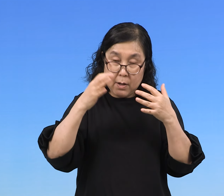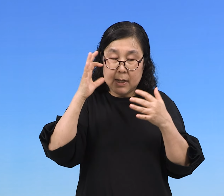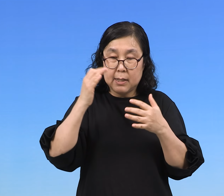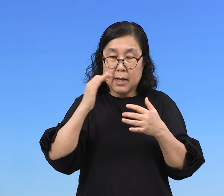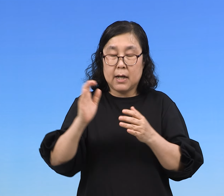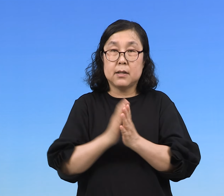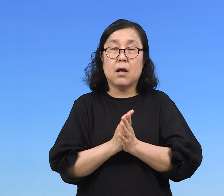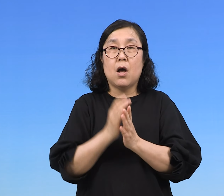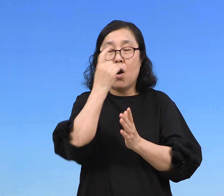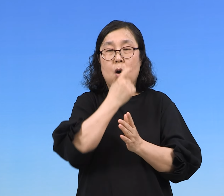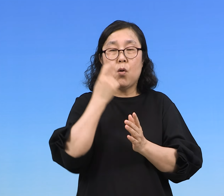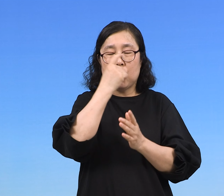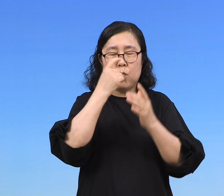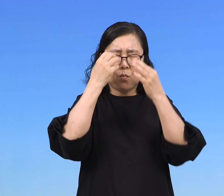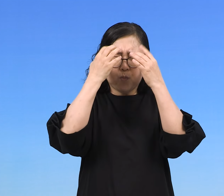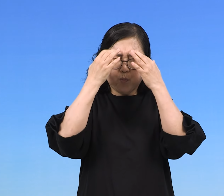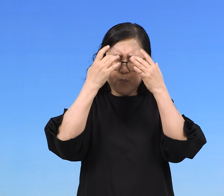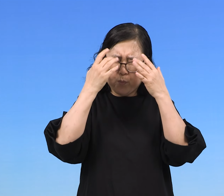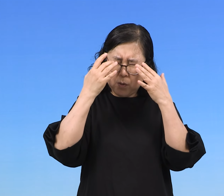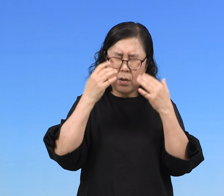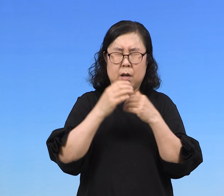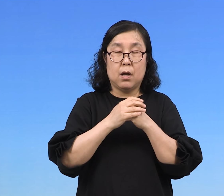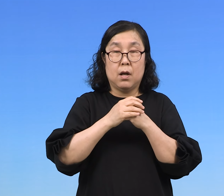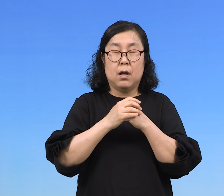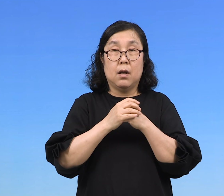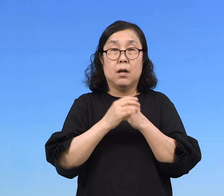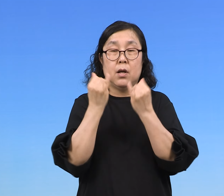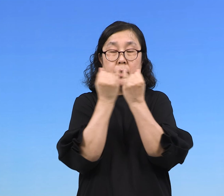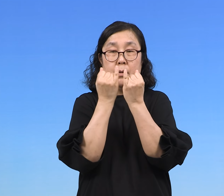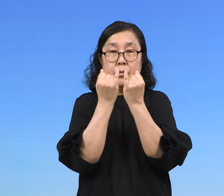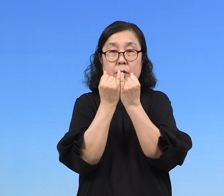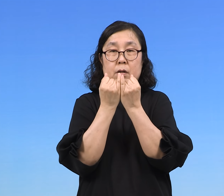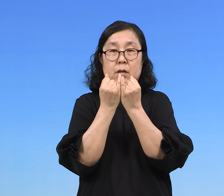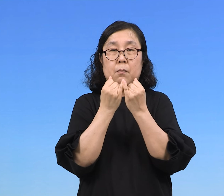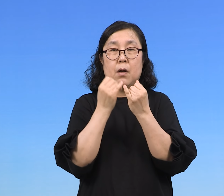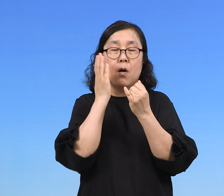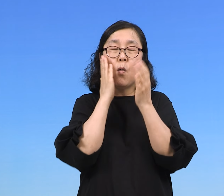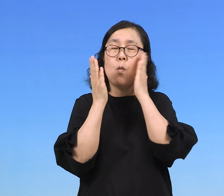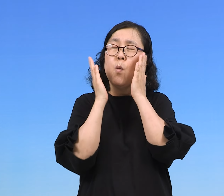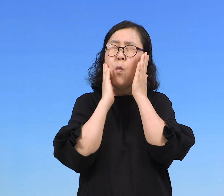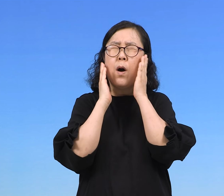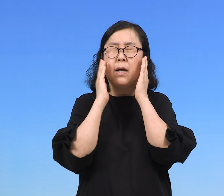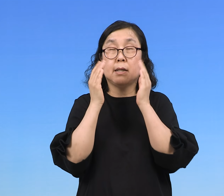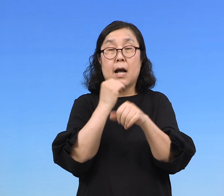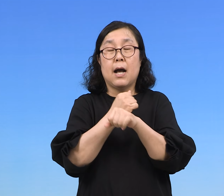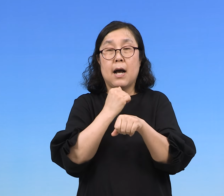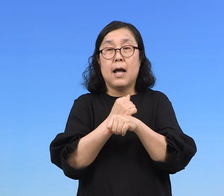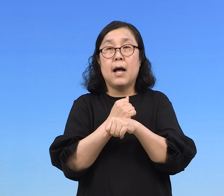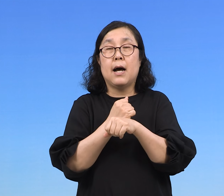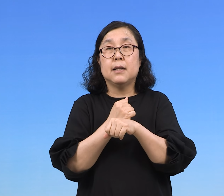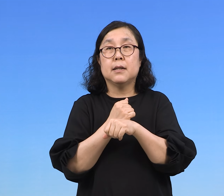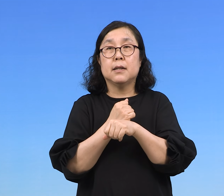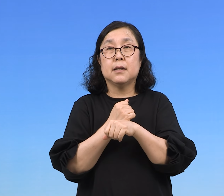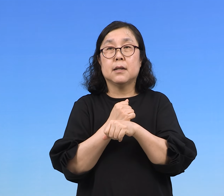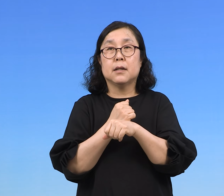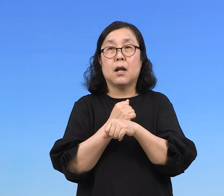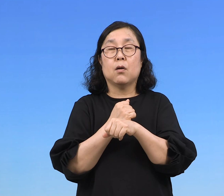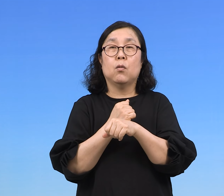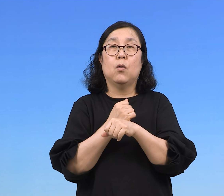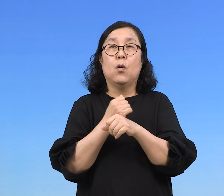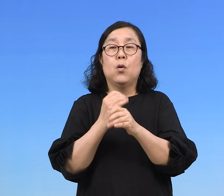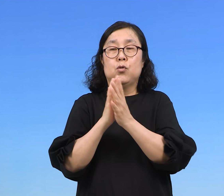너무나 많은 얼굴이 눈물로 얼룩져 있어서 막 여성분들 그거 고치느라고 막 줄을 서 있다고, 그런 이야기를